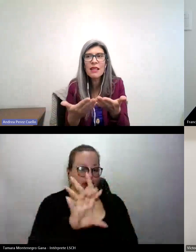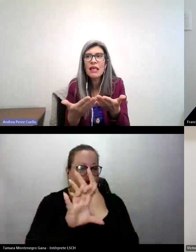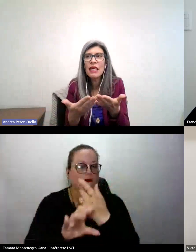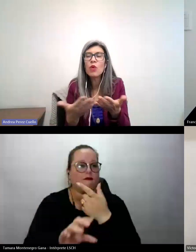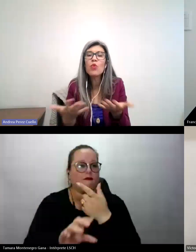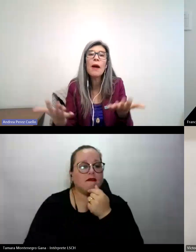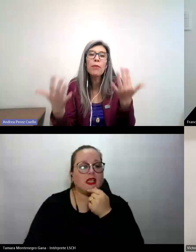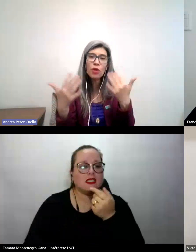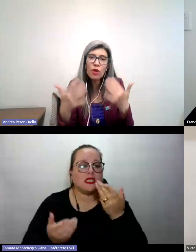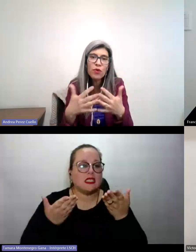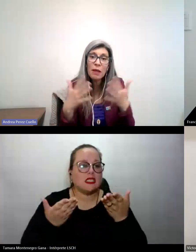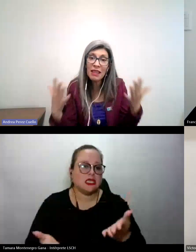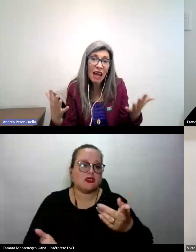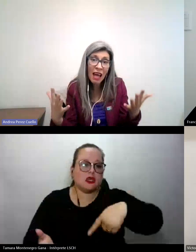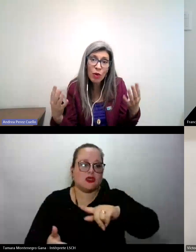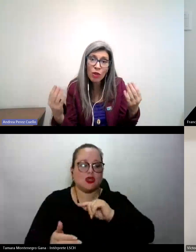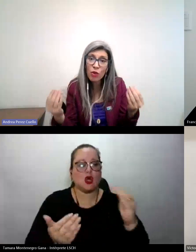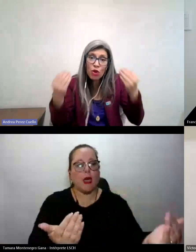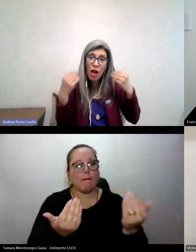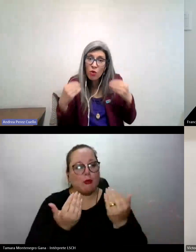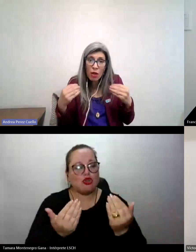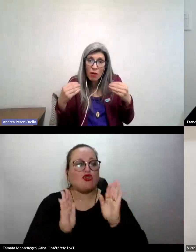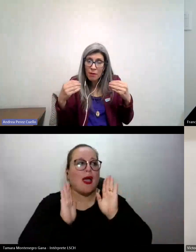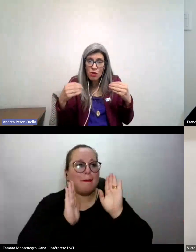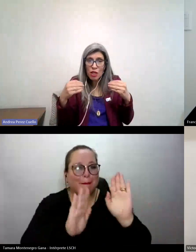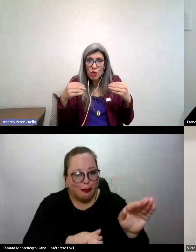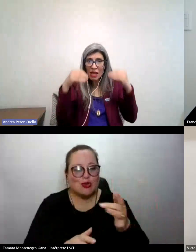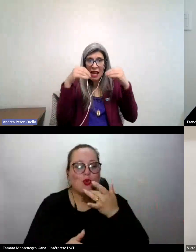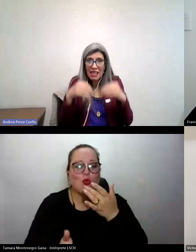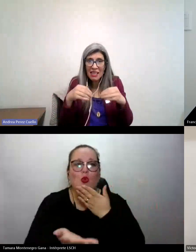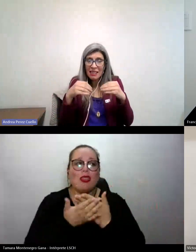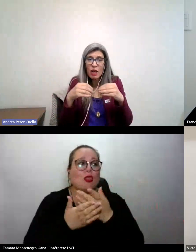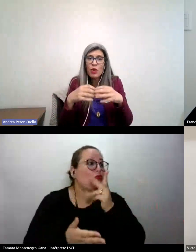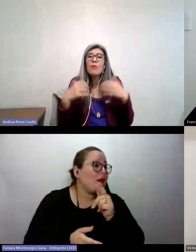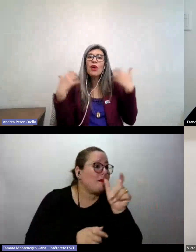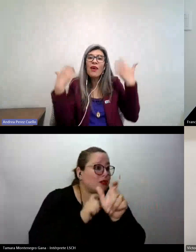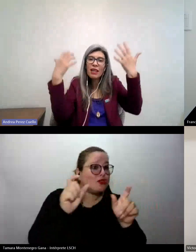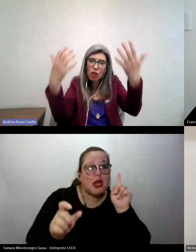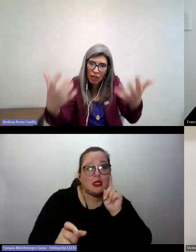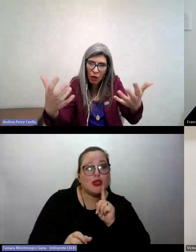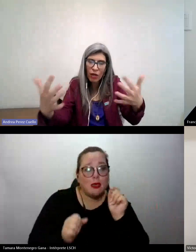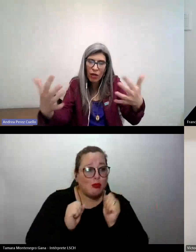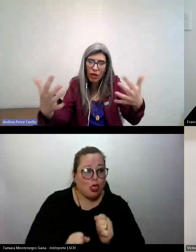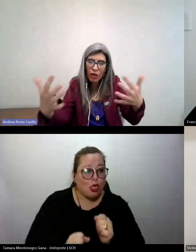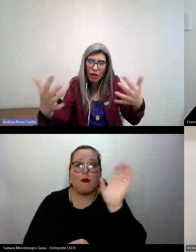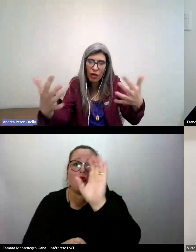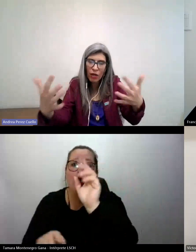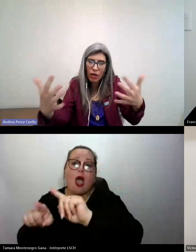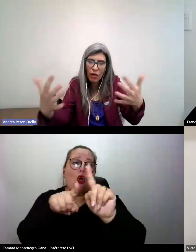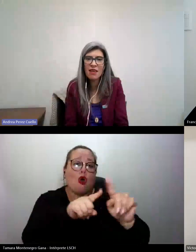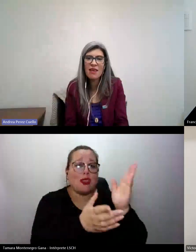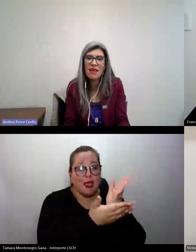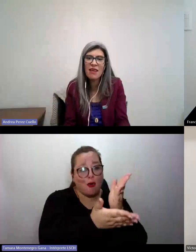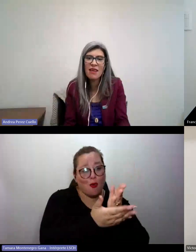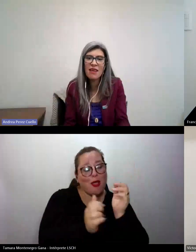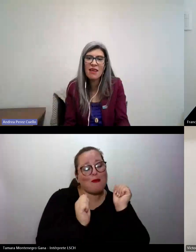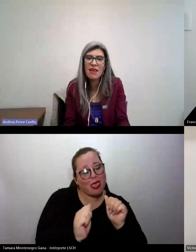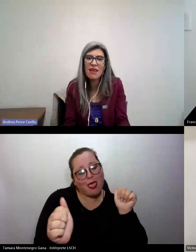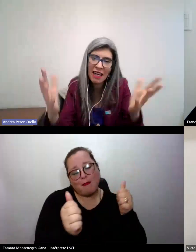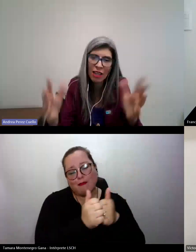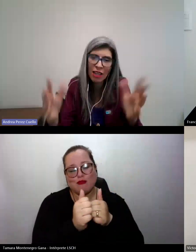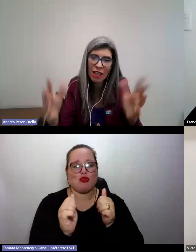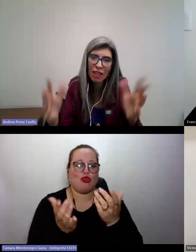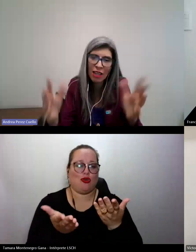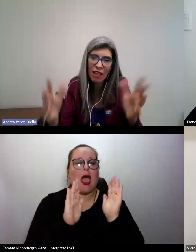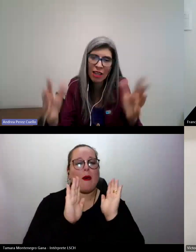eso es un apoyo fundamental. Cuando no hay una persona sorda aquí en esta escuela, puede haber en otra escuela que sí nos acompañe y así